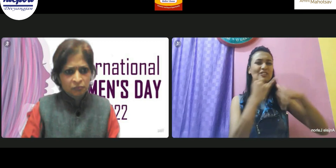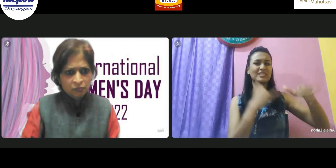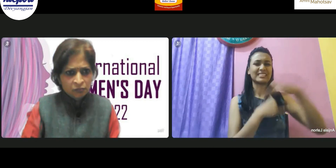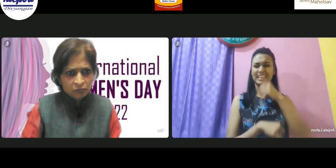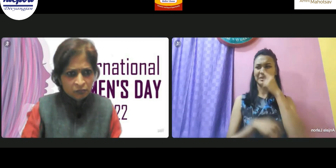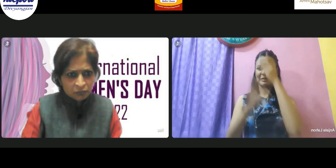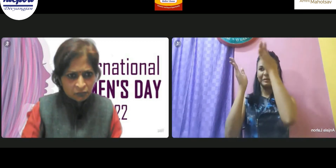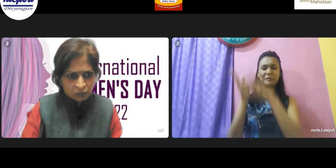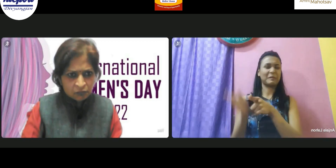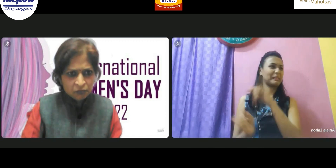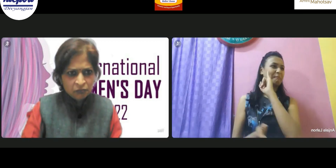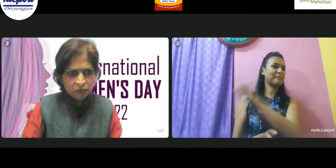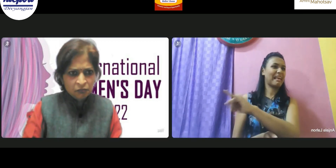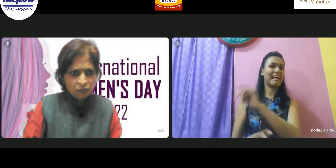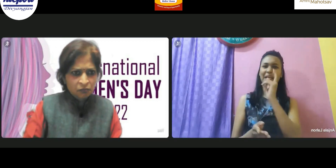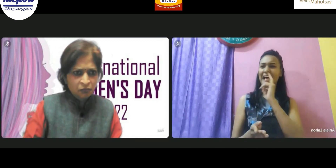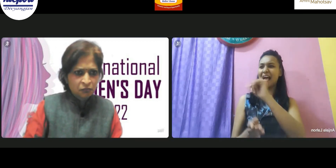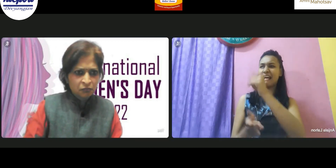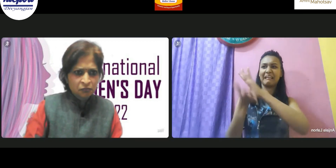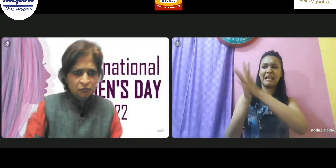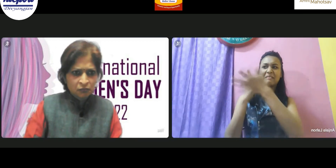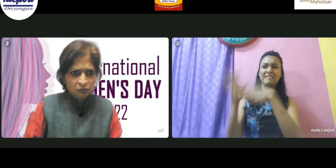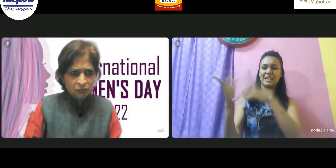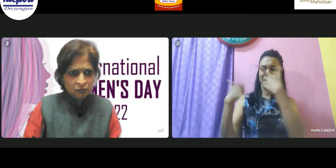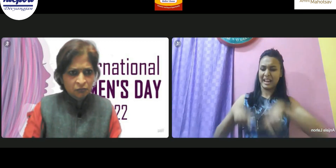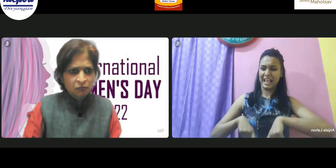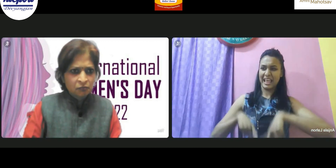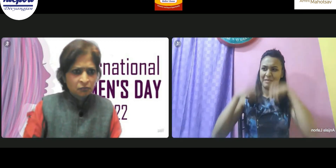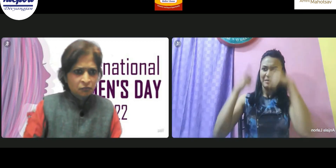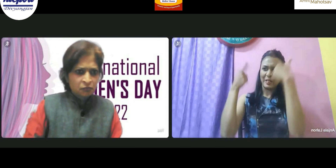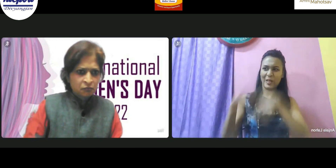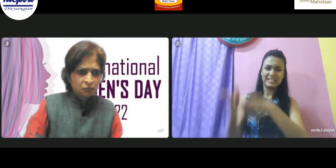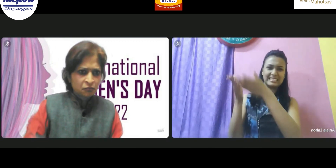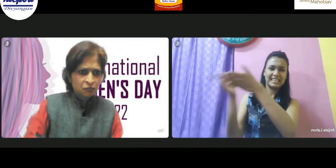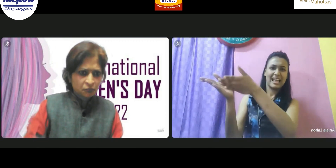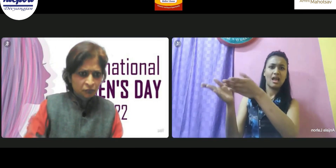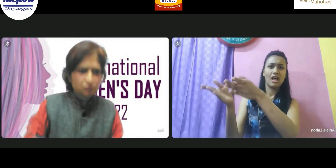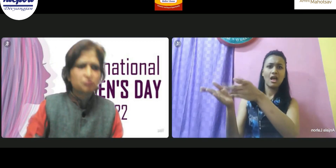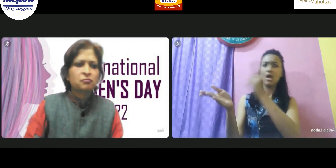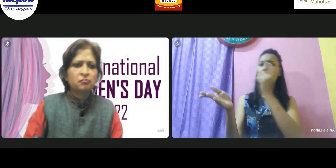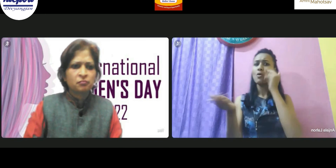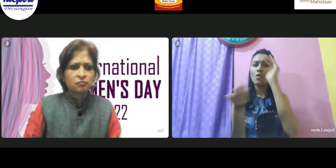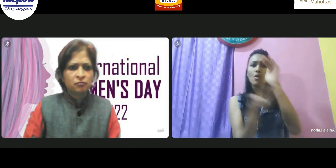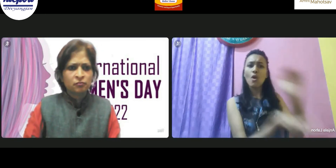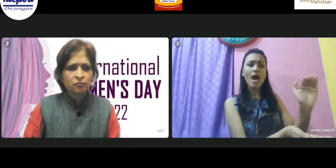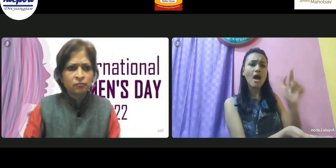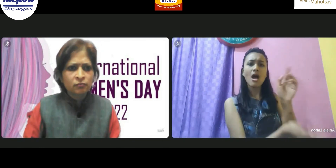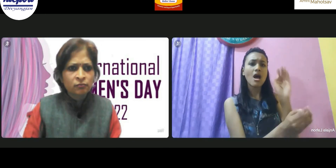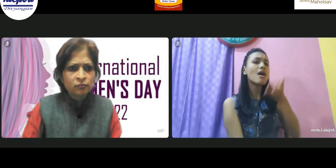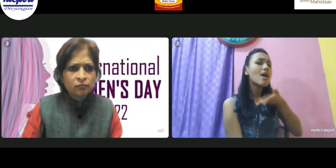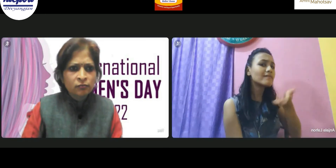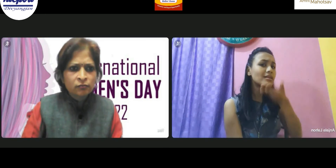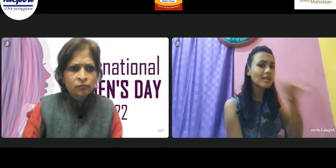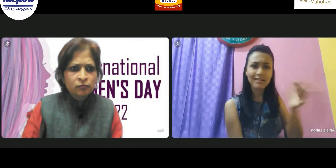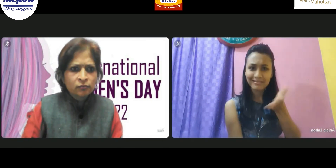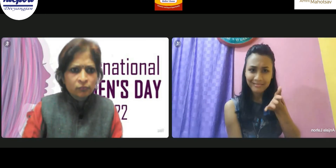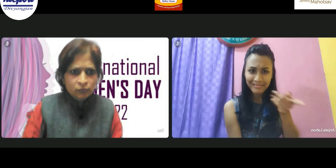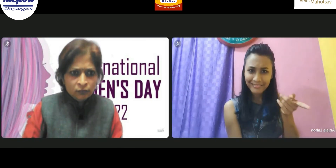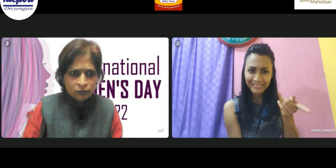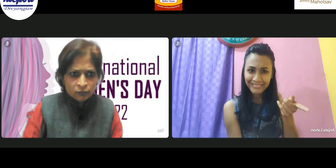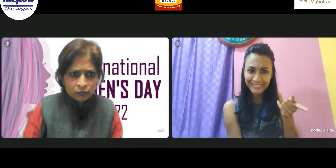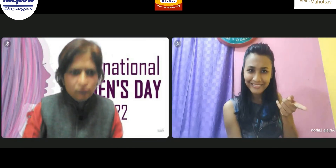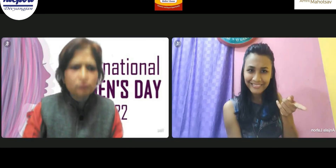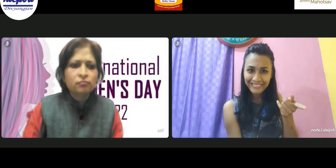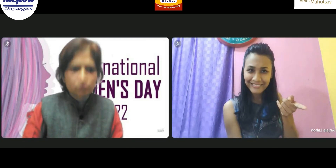देखने की चीज है। लोग बस समाज में लड़कियों को उल्टा सीधा कहते रहते हैं, देखो इसने ऐसे कपड़े पहने